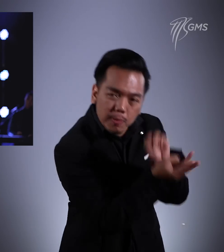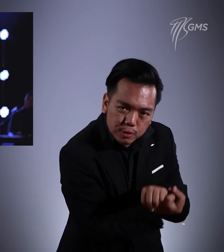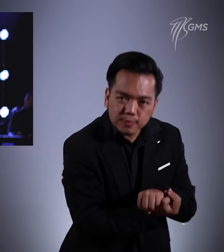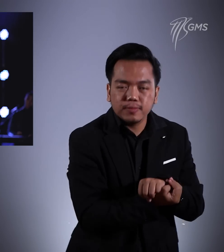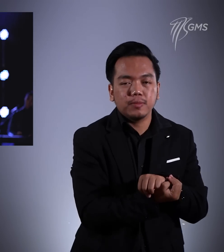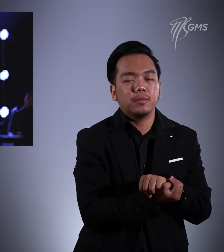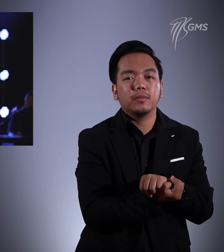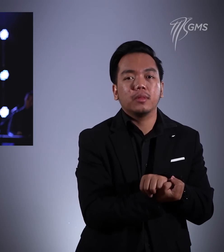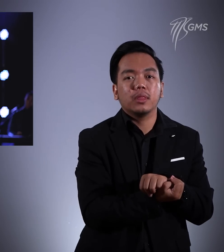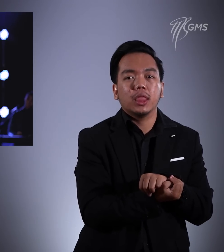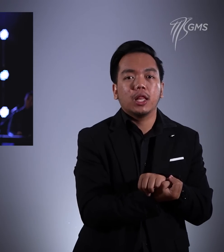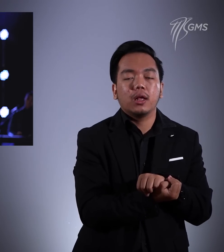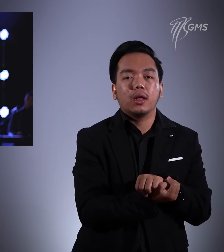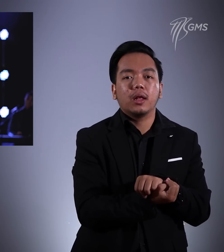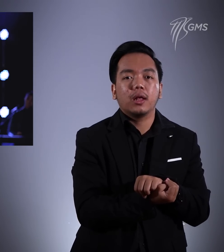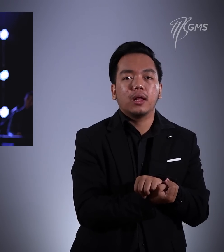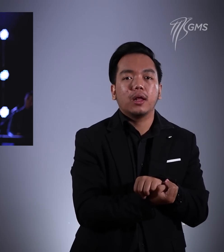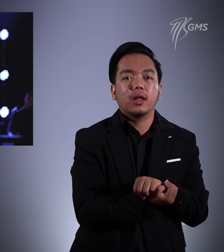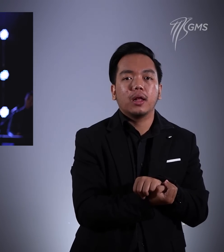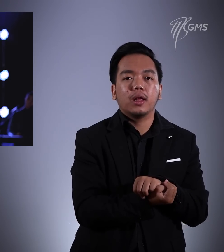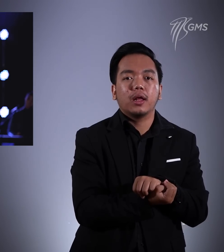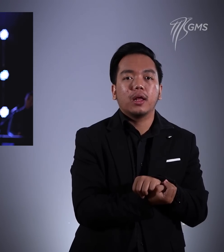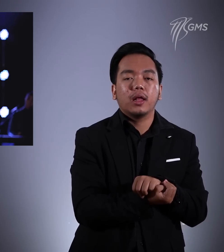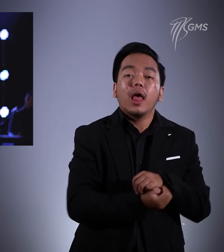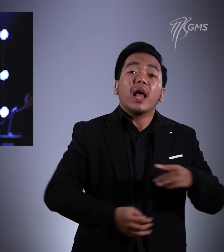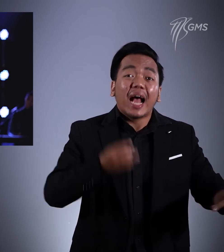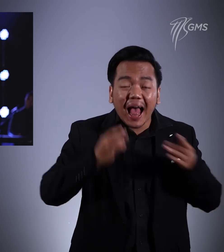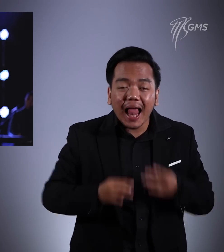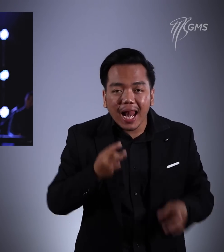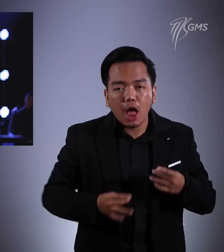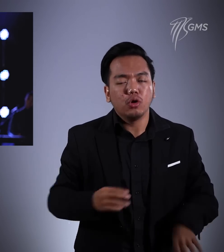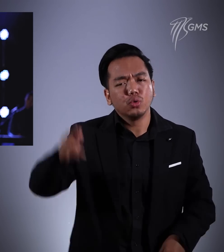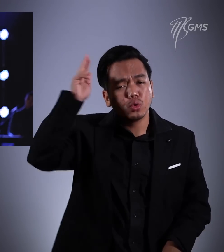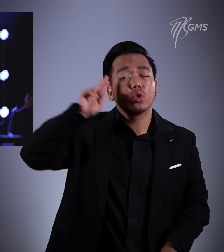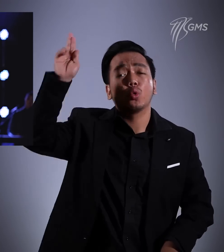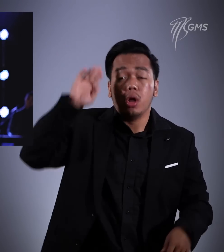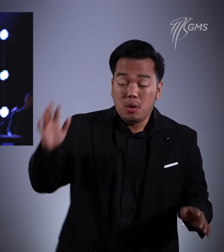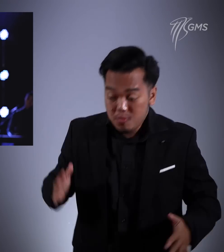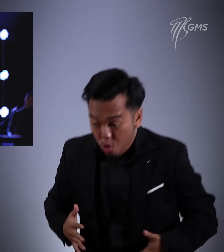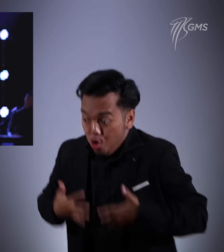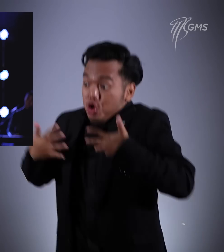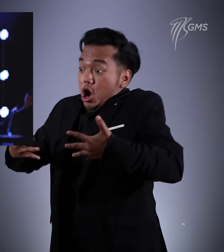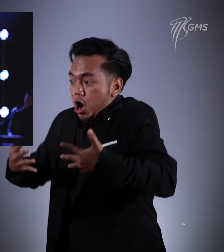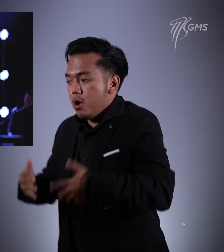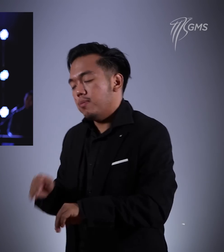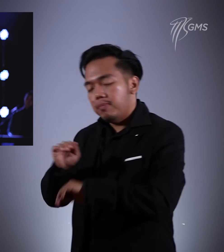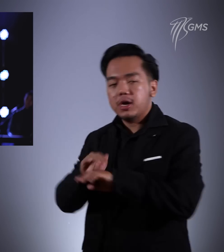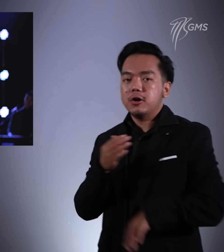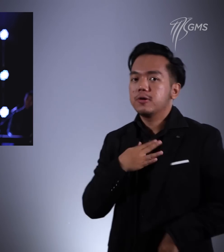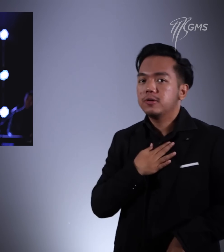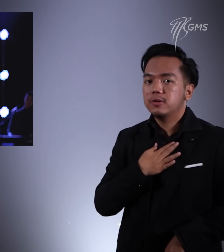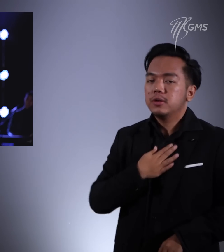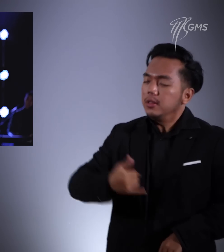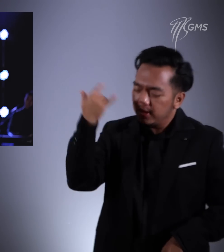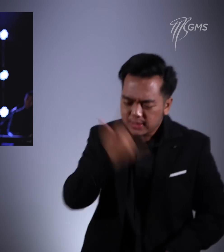jikalau saya berkata begini bukan berarti Tuhan memang marah. Jikalau Tuhan murka kepadamu dan kepadaku, tetap jangan tinggalkan